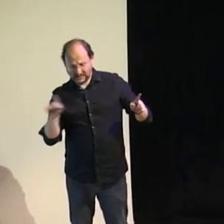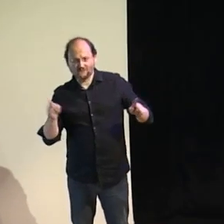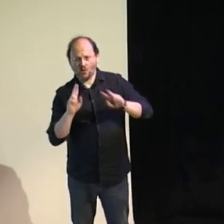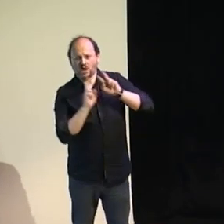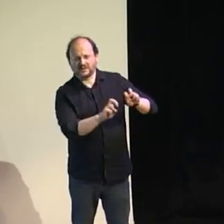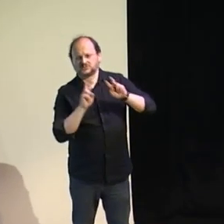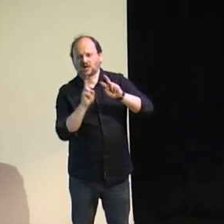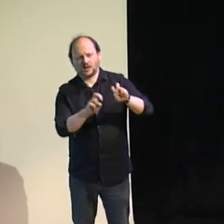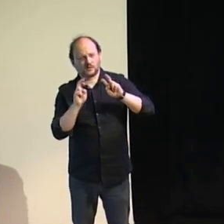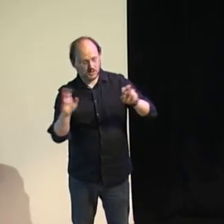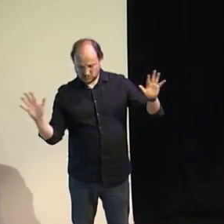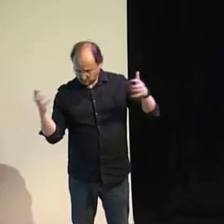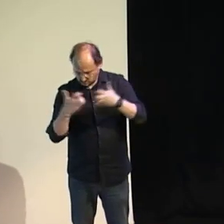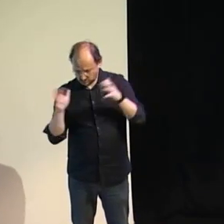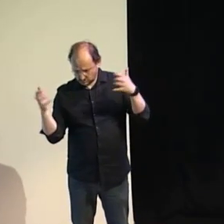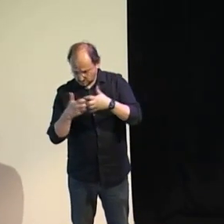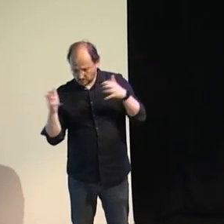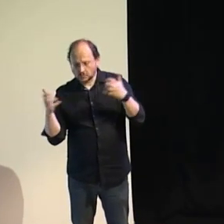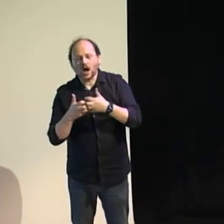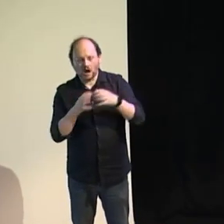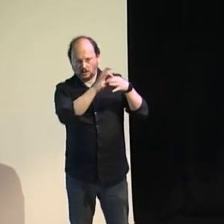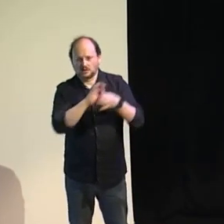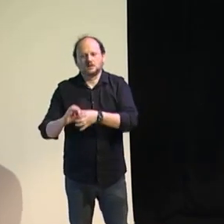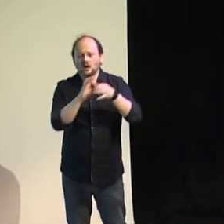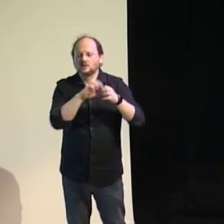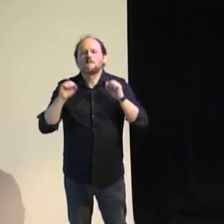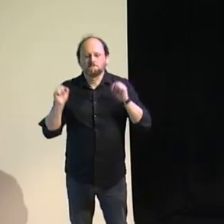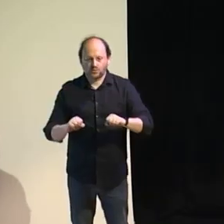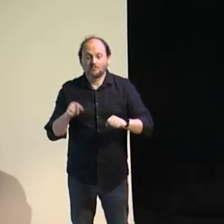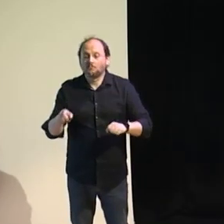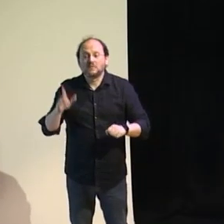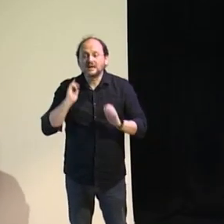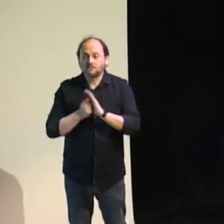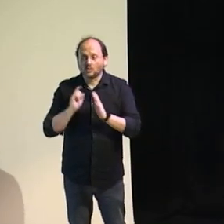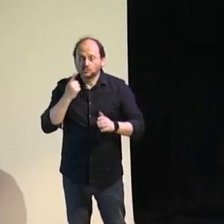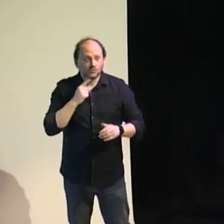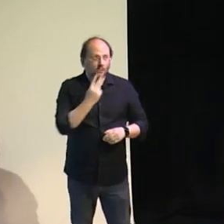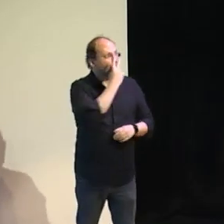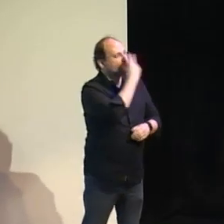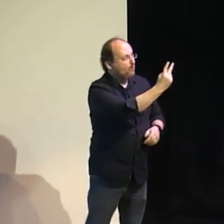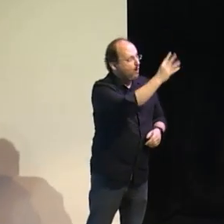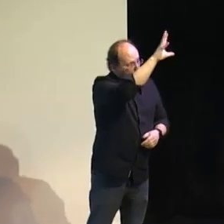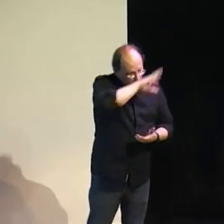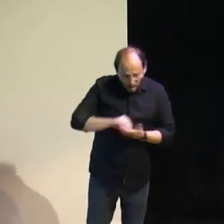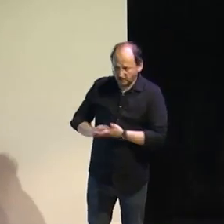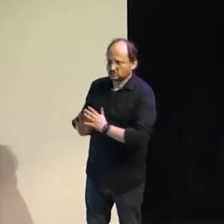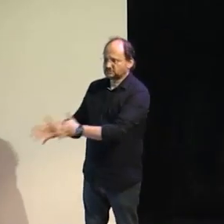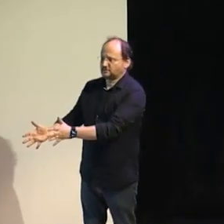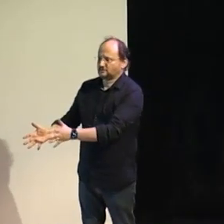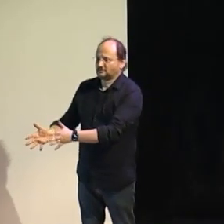signes procède de la même méthode de mise en analogie ou en comparaison entre ce qui existait à une époque